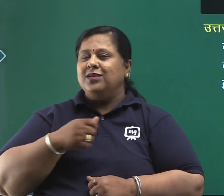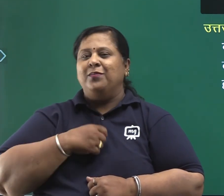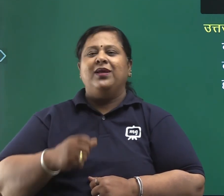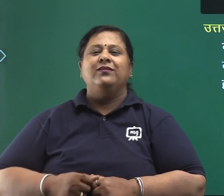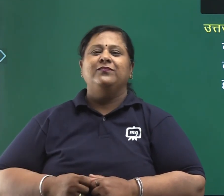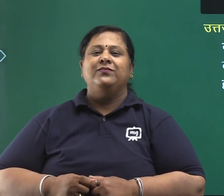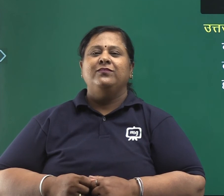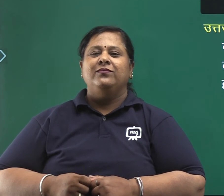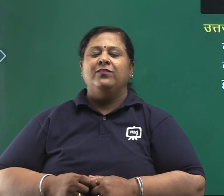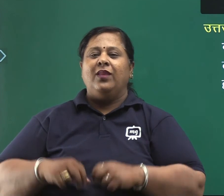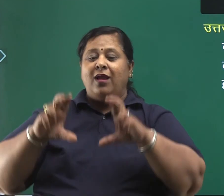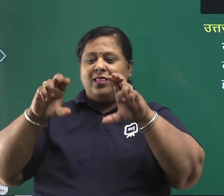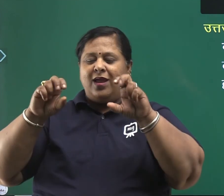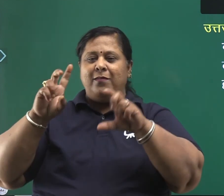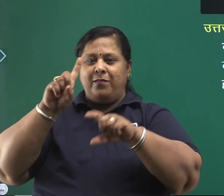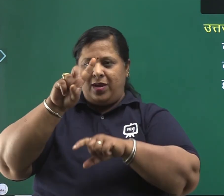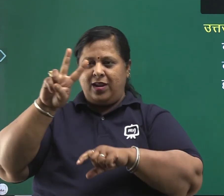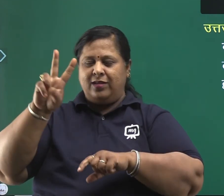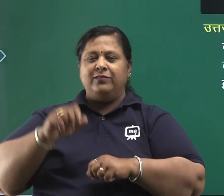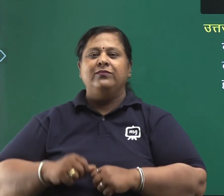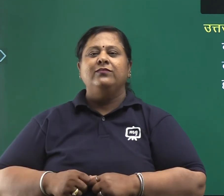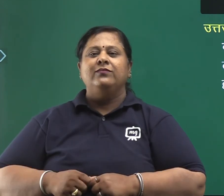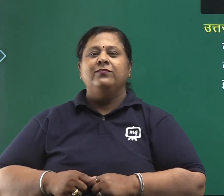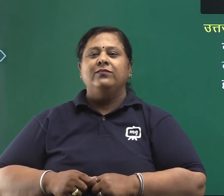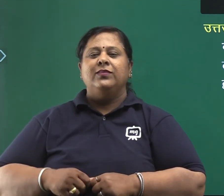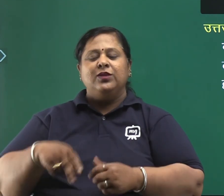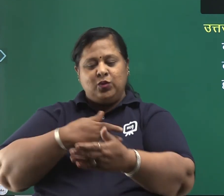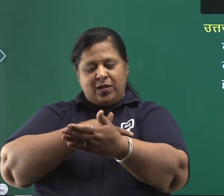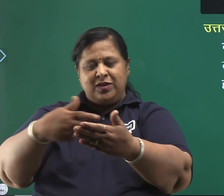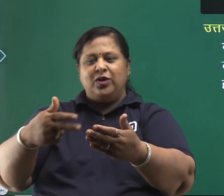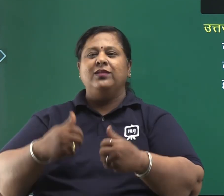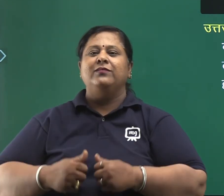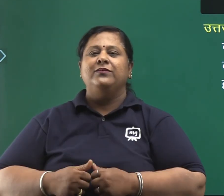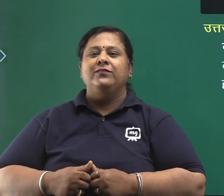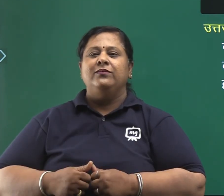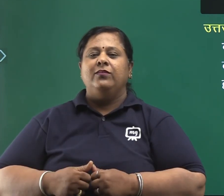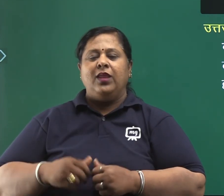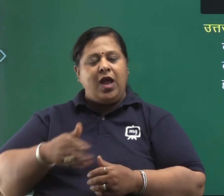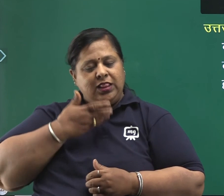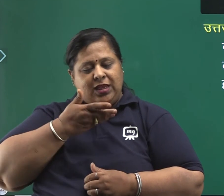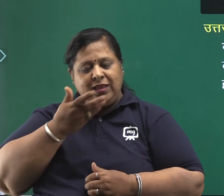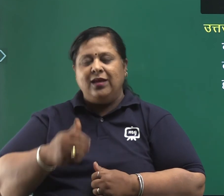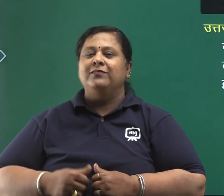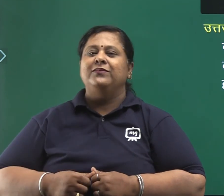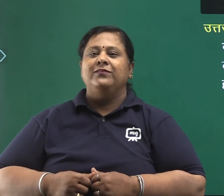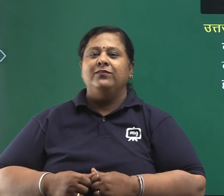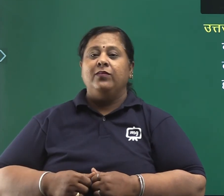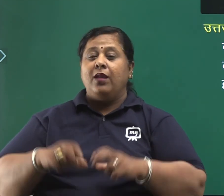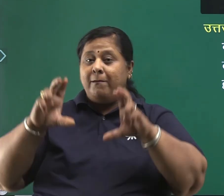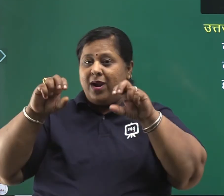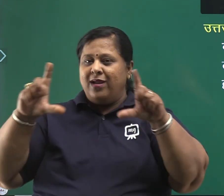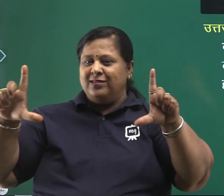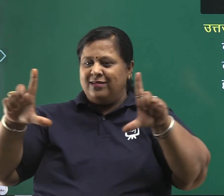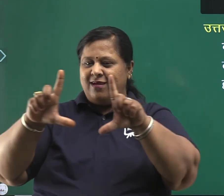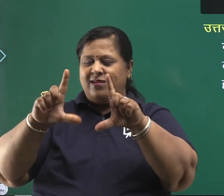हमने अध्याय 12 सुदामा चरित्र का अध्ययन किया। पाठ का